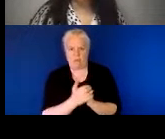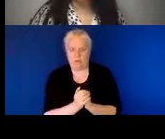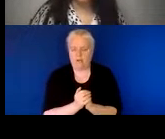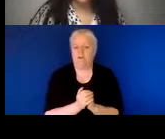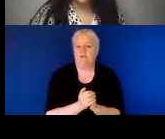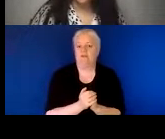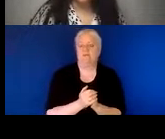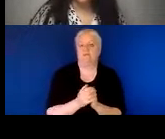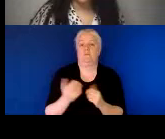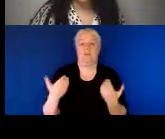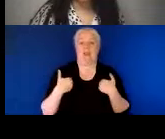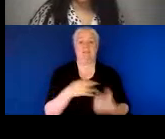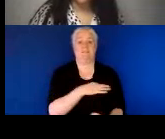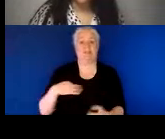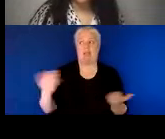这个问答的部分呢，我们可以帮你问你提出你的问题，我们会尽量会解答。或者呢，打这个电话7186625970。